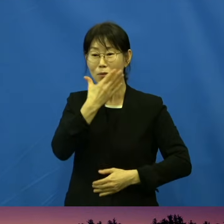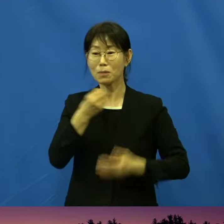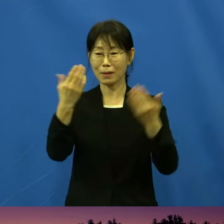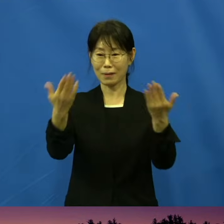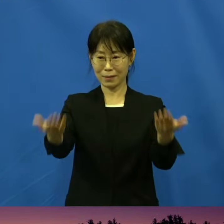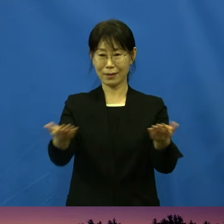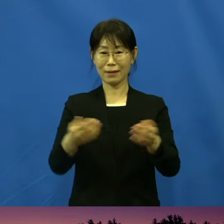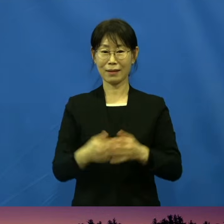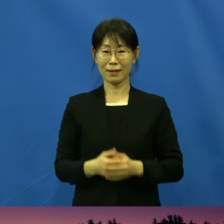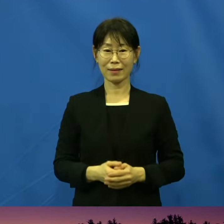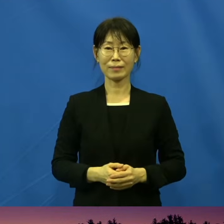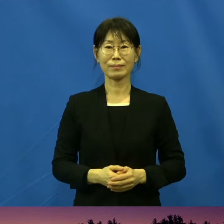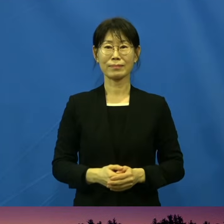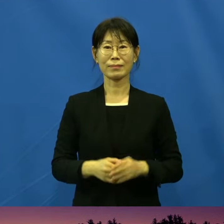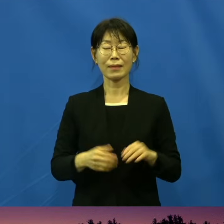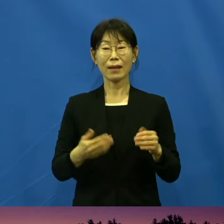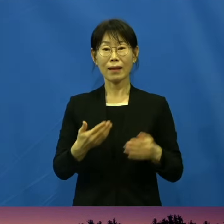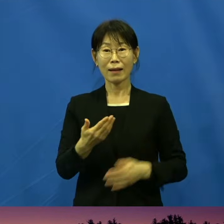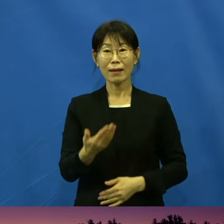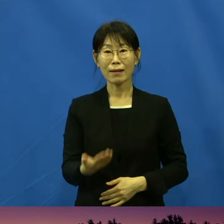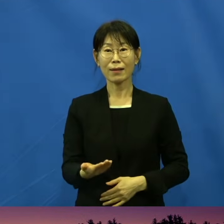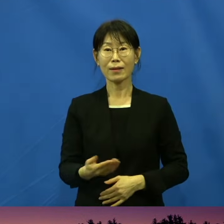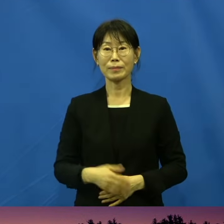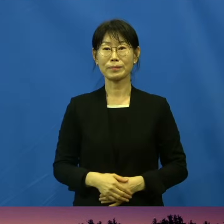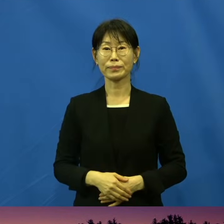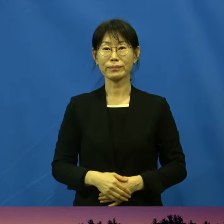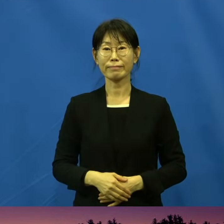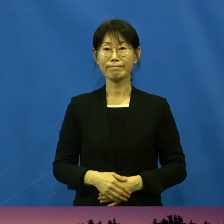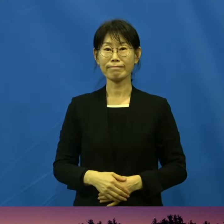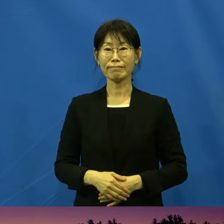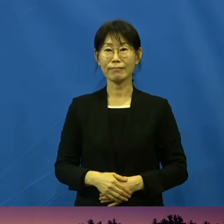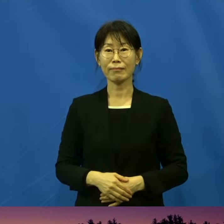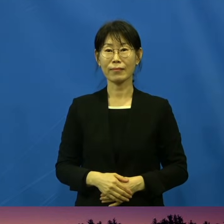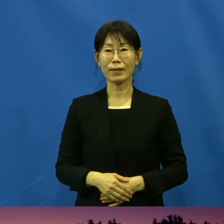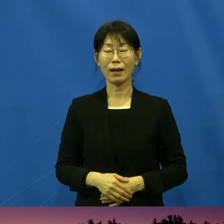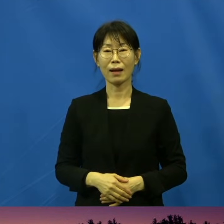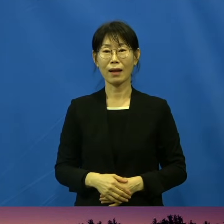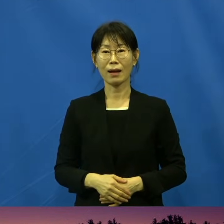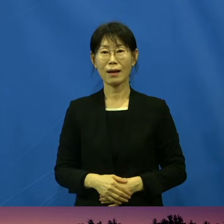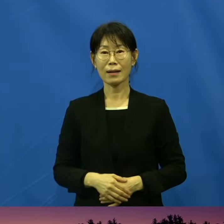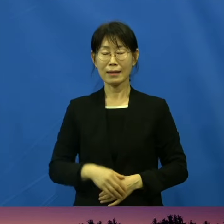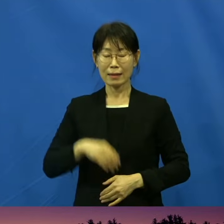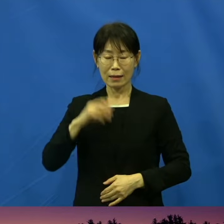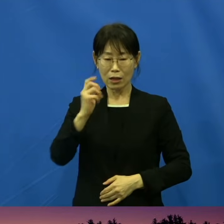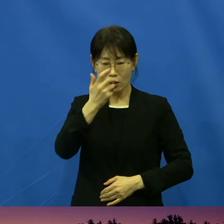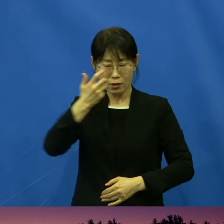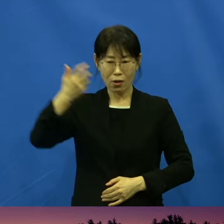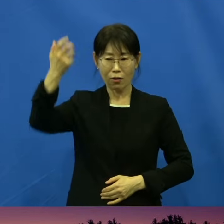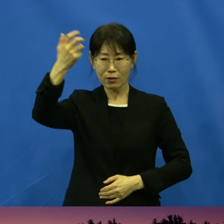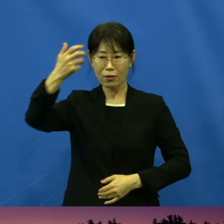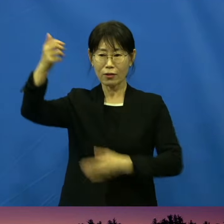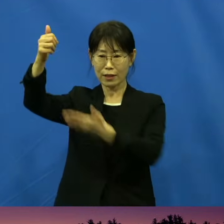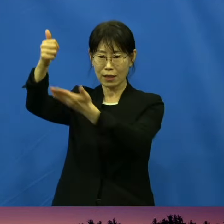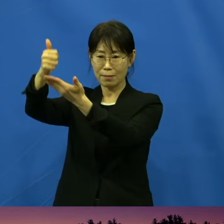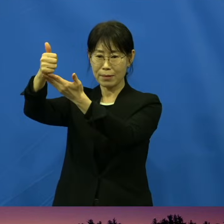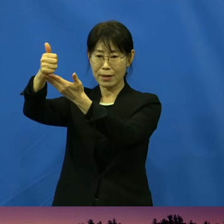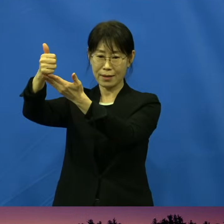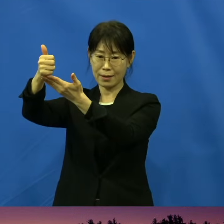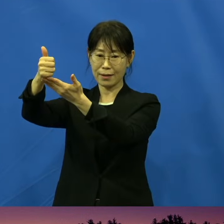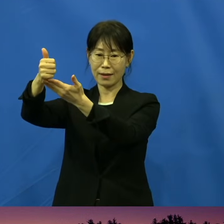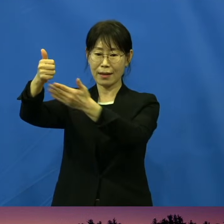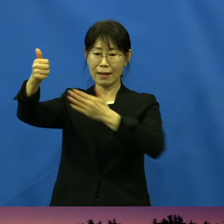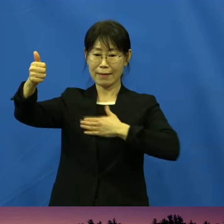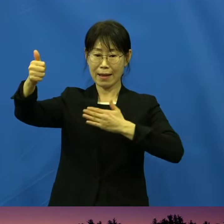축원합니다. 여러분, 무슨 의미입니까? 우리가 이해하지 못할 수가 있어요. 성령이 우리 안에 그리스도가